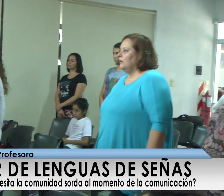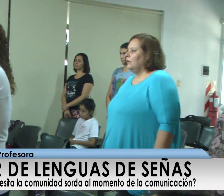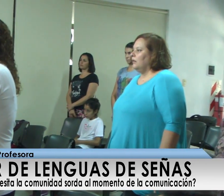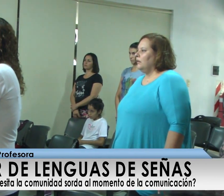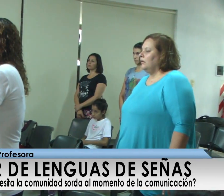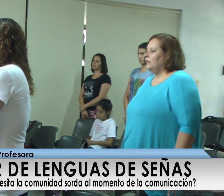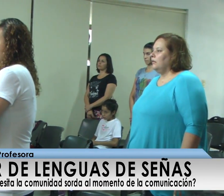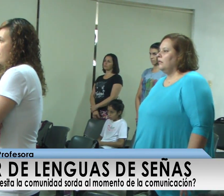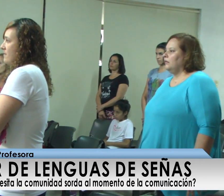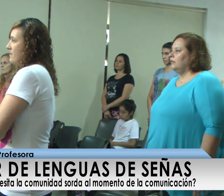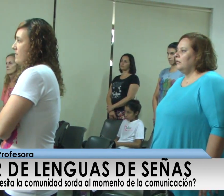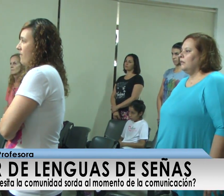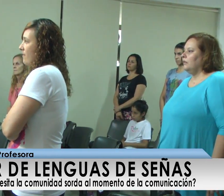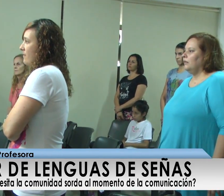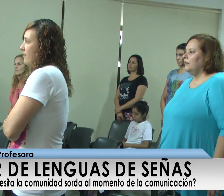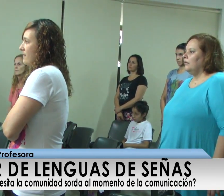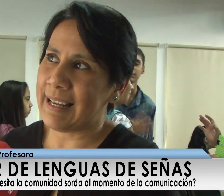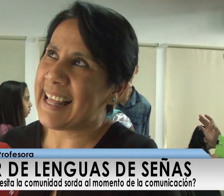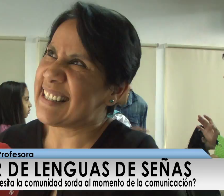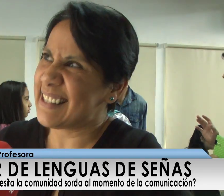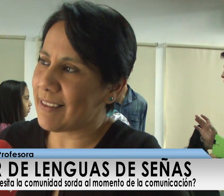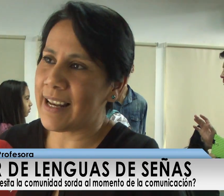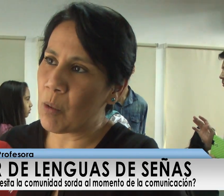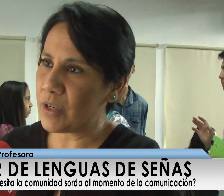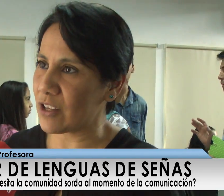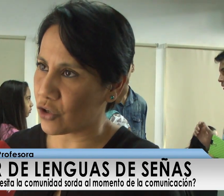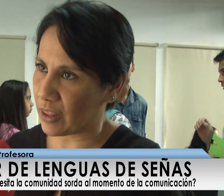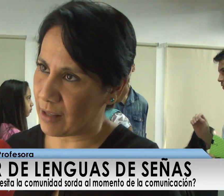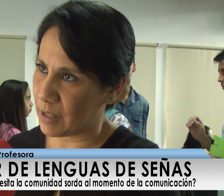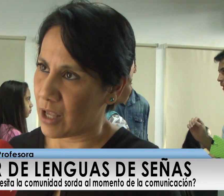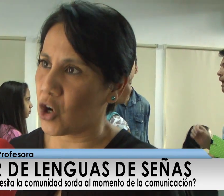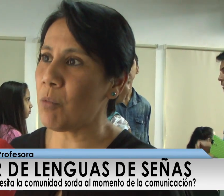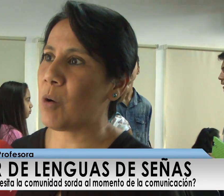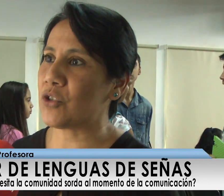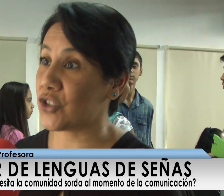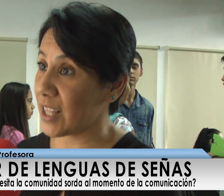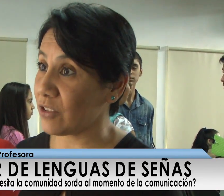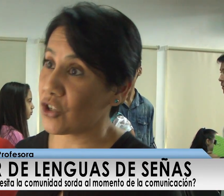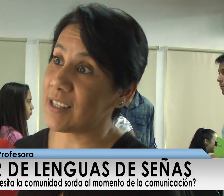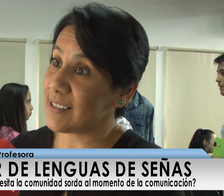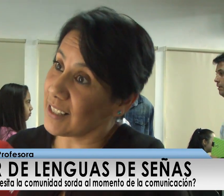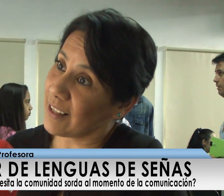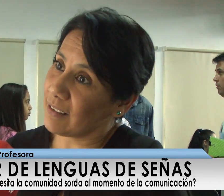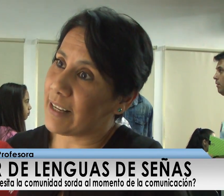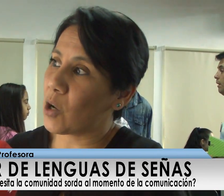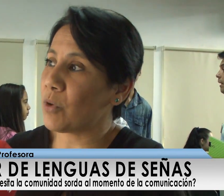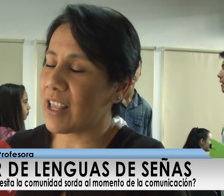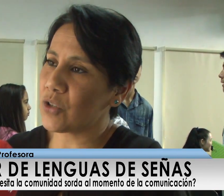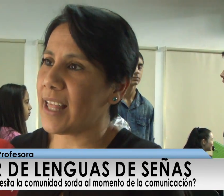un poco de lo que es las necesidades de la comunidad sorda. Cómo como sociedad nos necesita la comunidad sorda